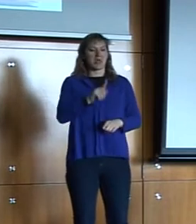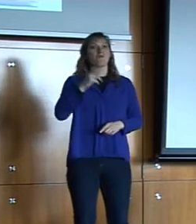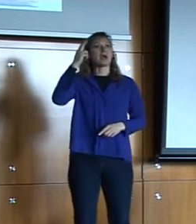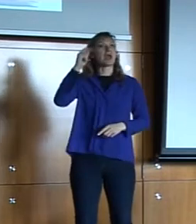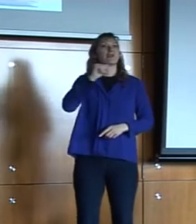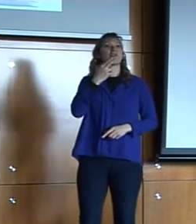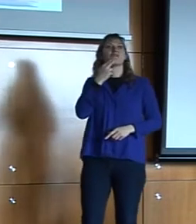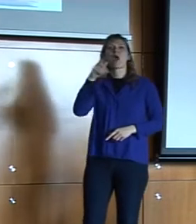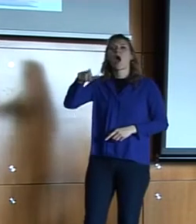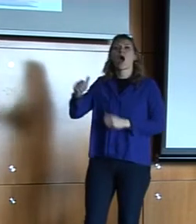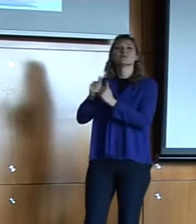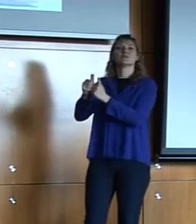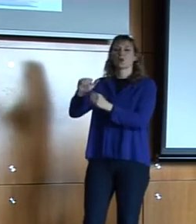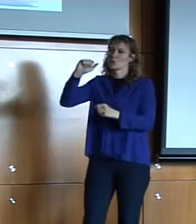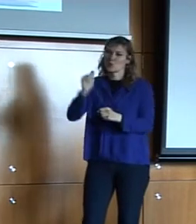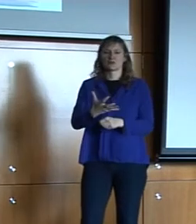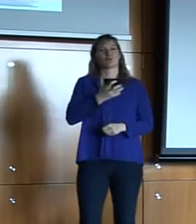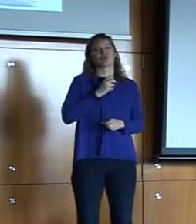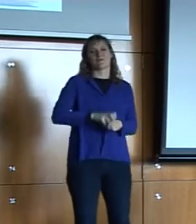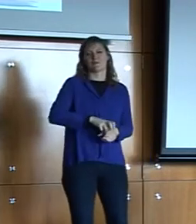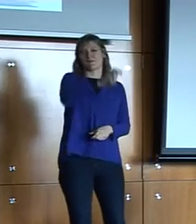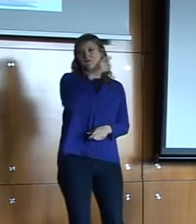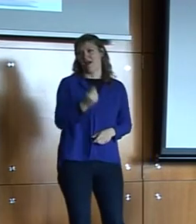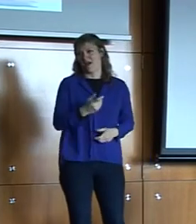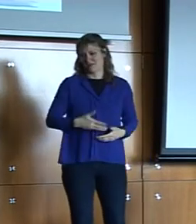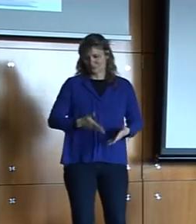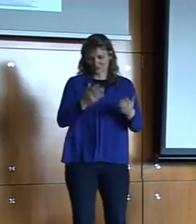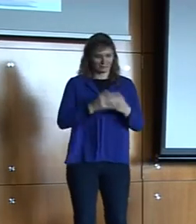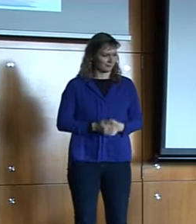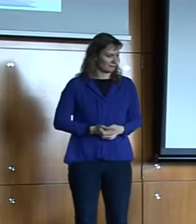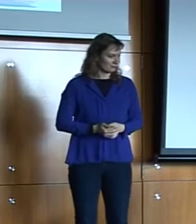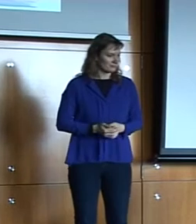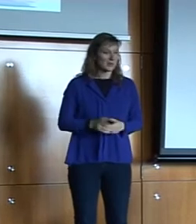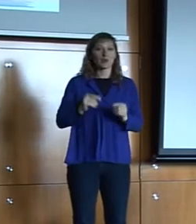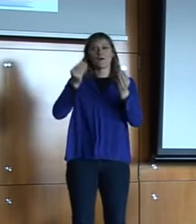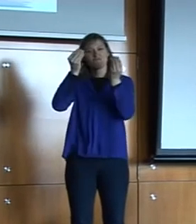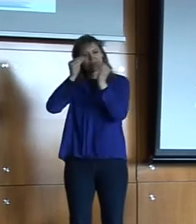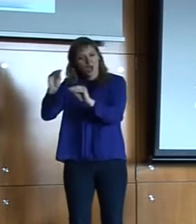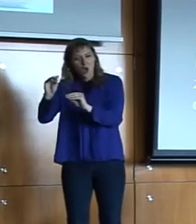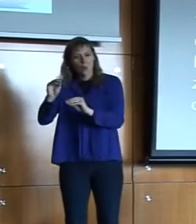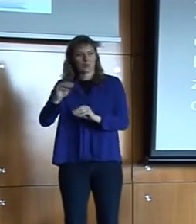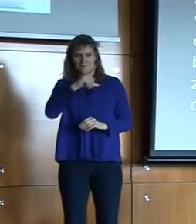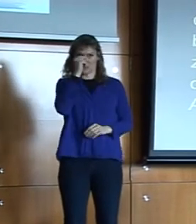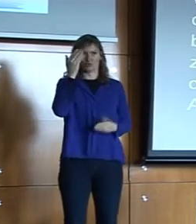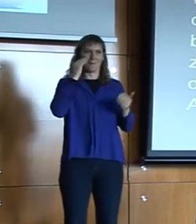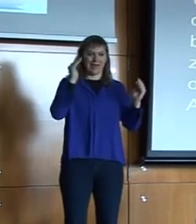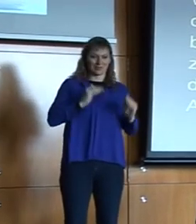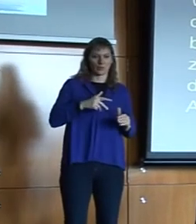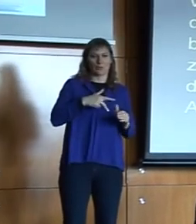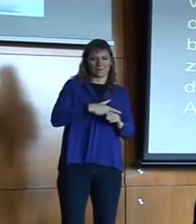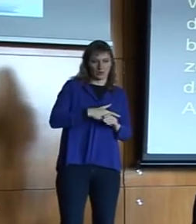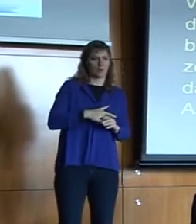kennt, bewältigen kann, dass echt eine Vertrauenssache ist für Menschen mit Beeinträchtigung und Menschen mit